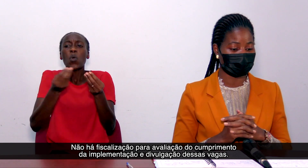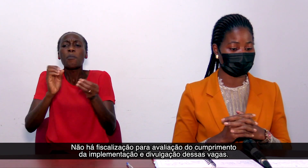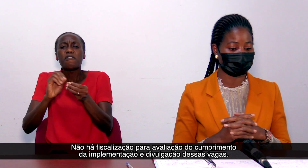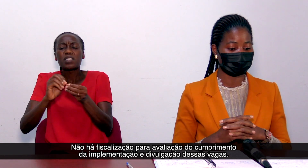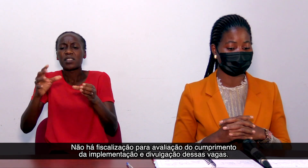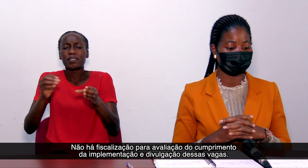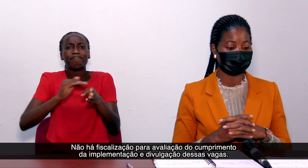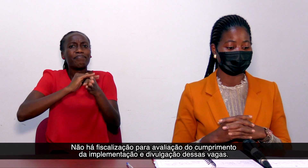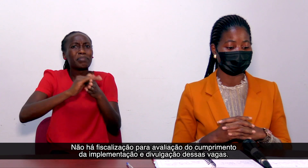deficiência.